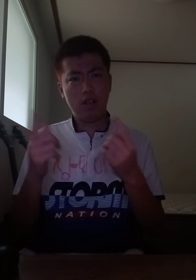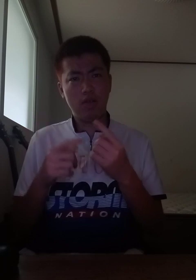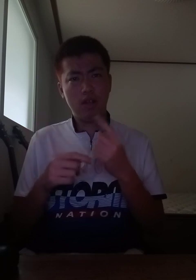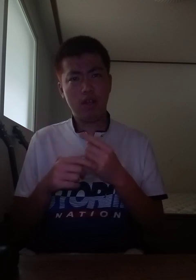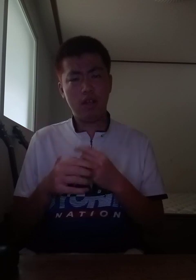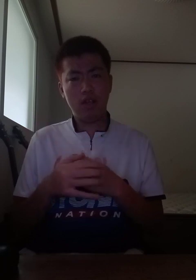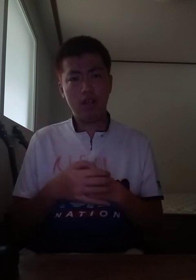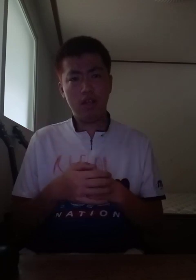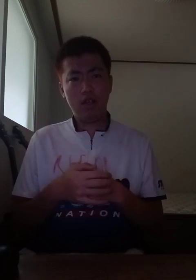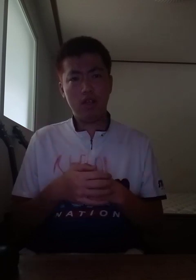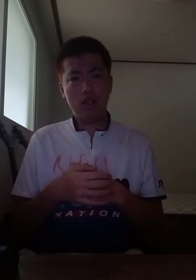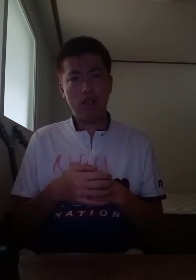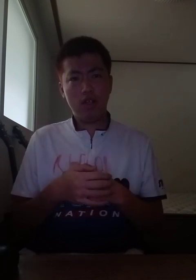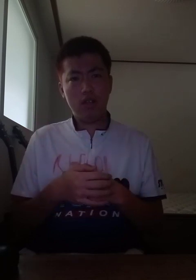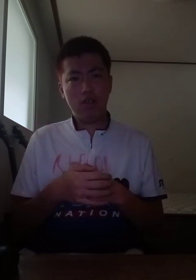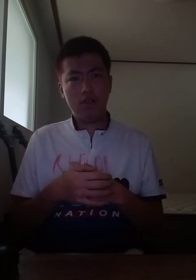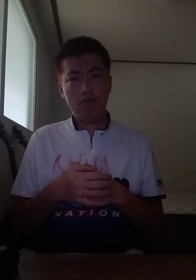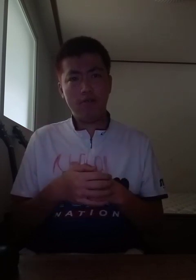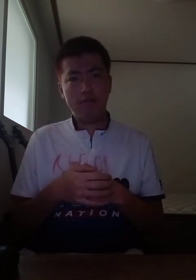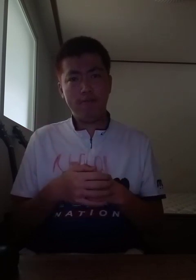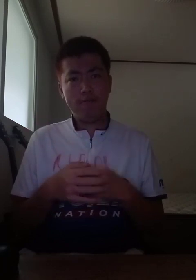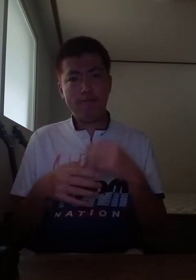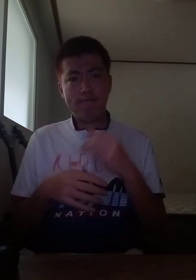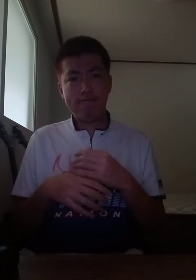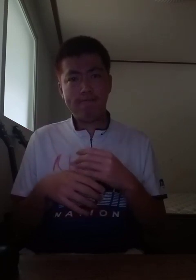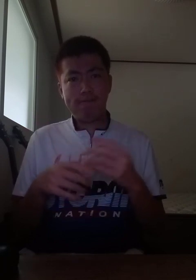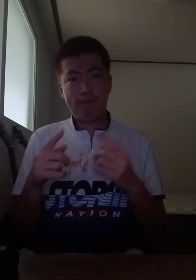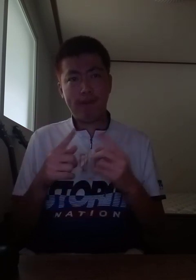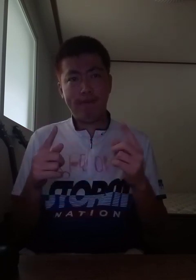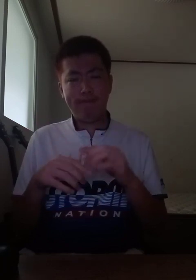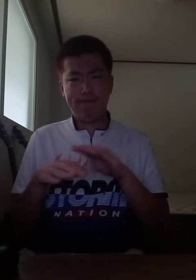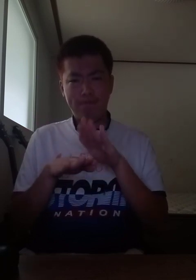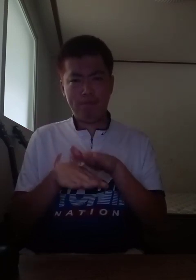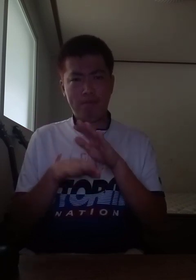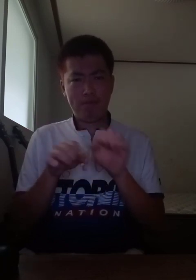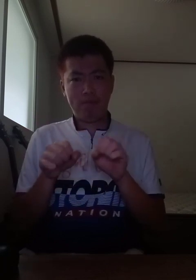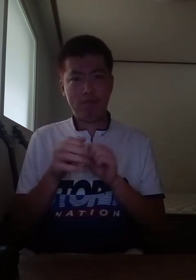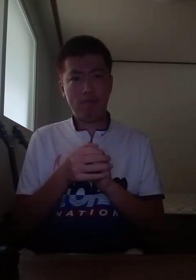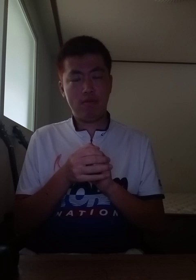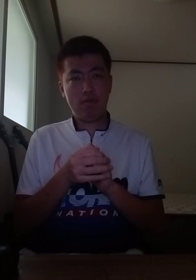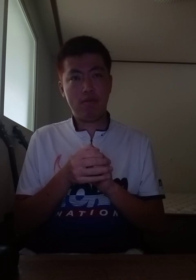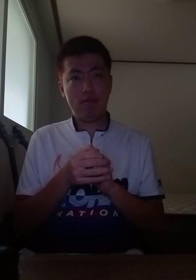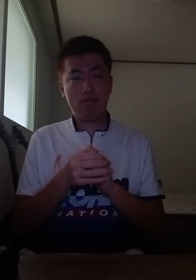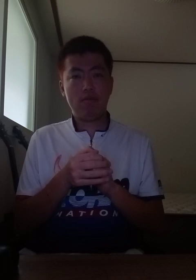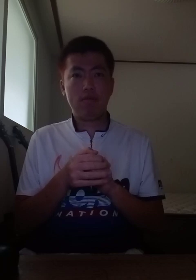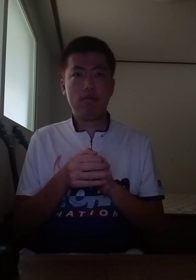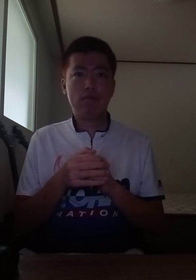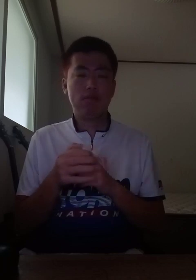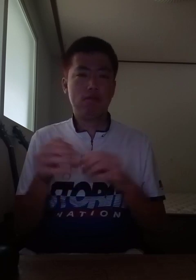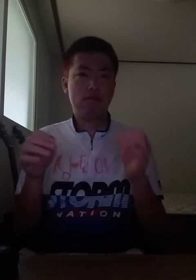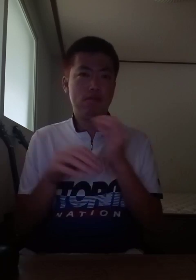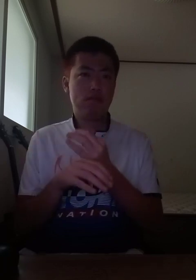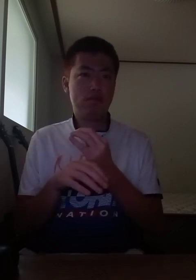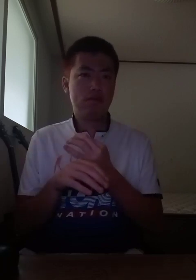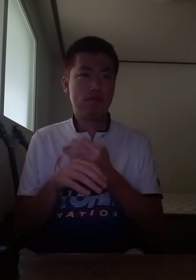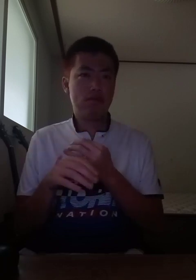아닙니다. 해당 아파트 주민들도 발목이 잡혀 있습니다. 이렇게 막아놓은 줄 몰랐어요. 이게 저희